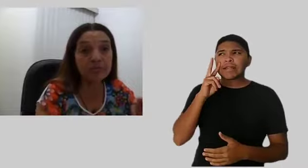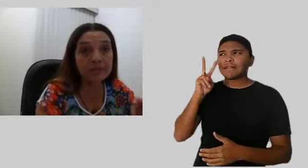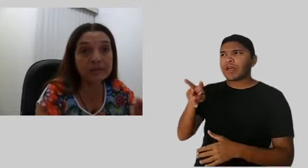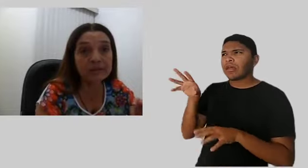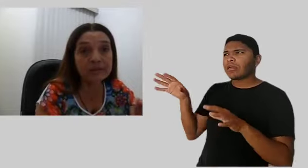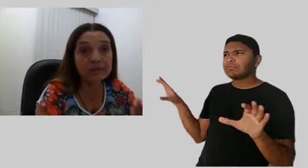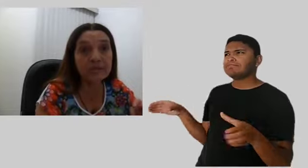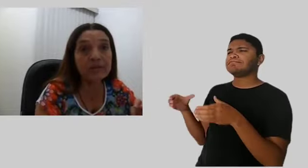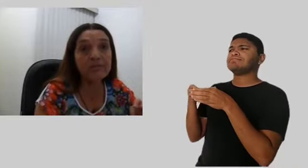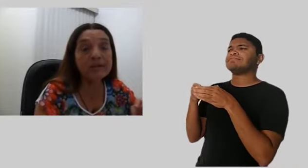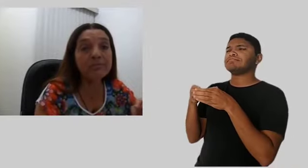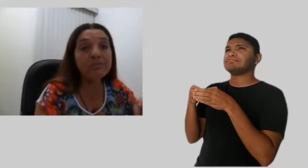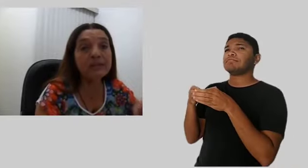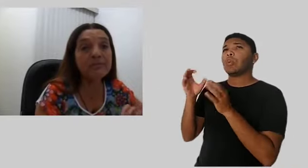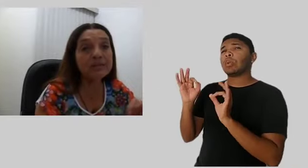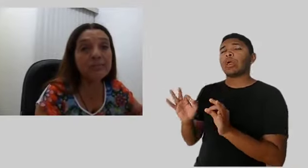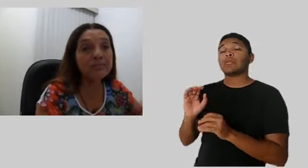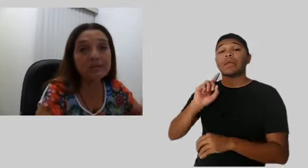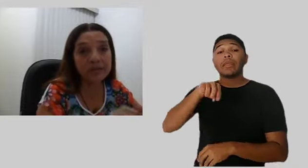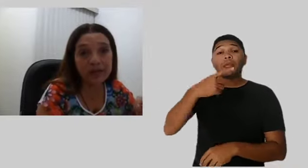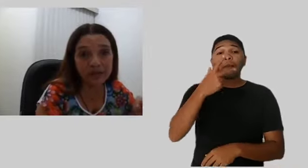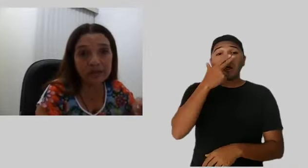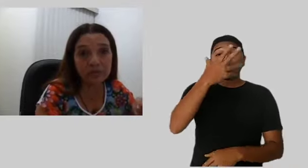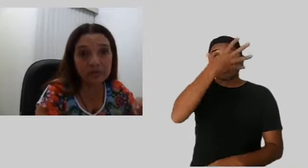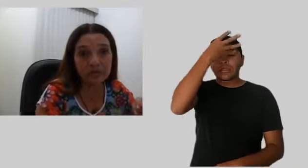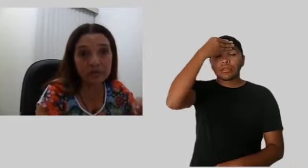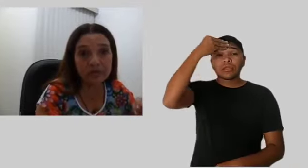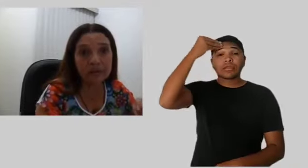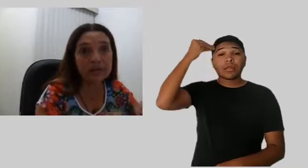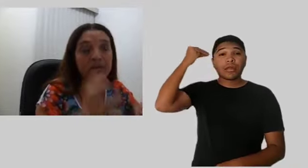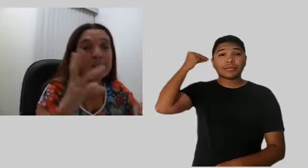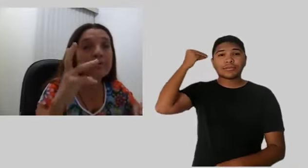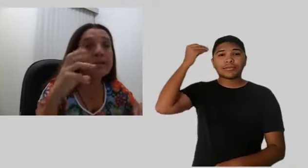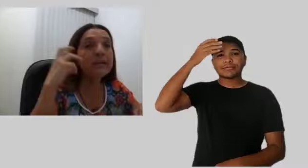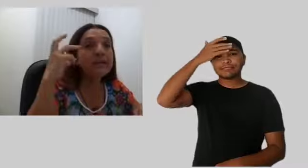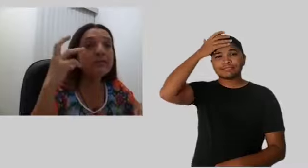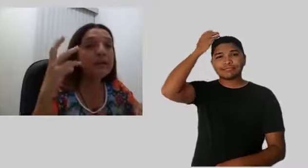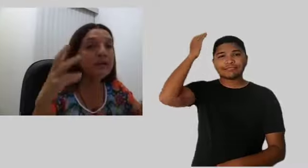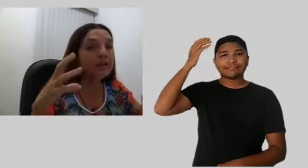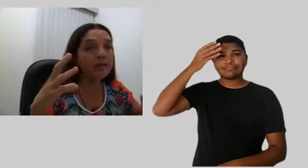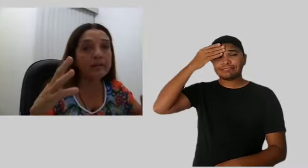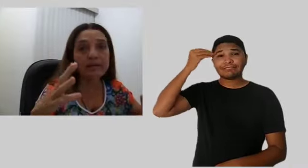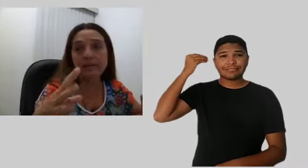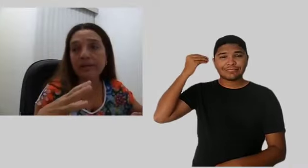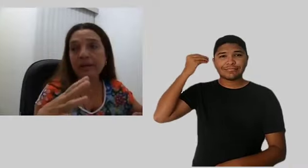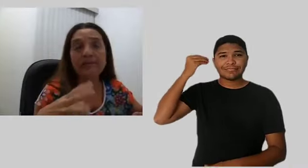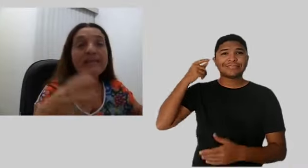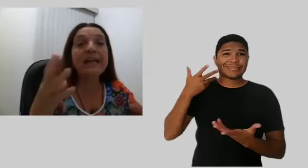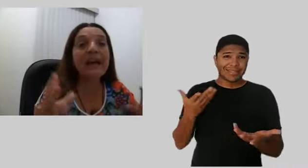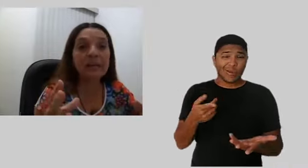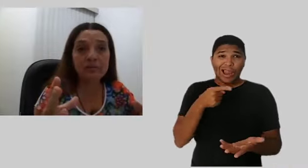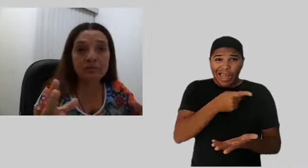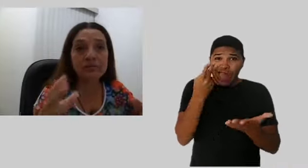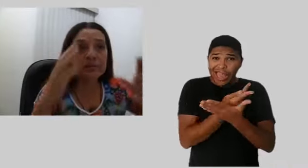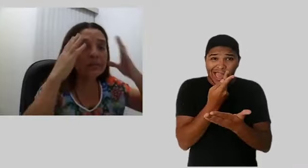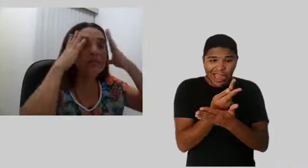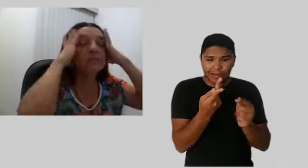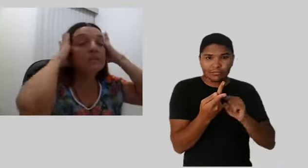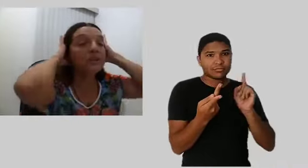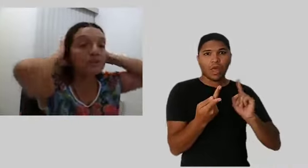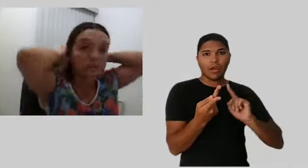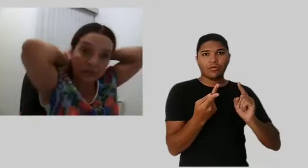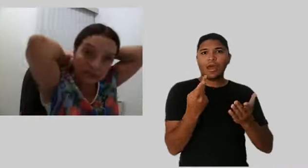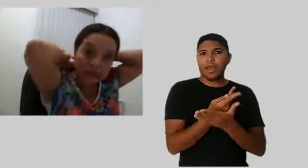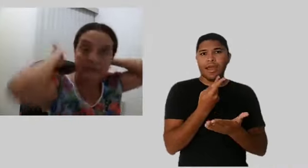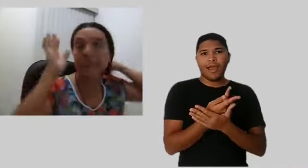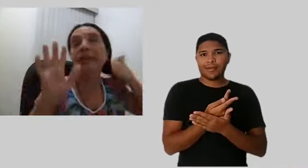ela junta por uma situação, mas depois ela não sabe mais por que ela juntou. Então, a forma não é que ela fez errado, entendeu?